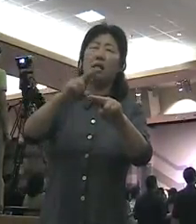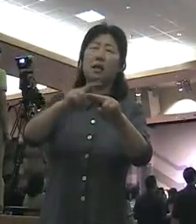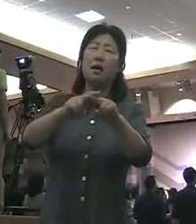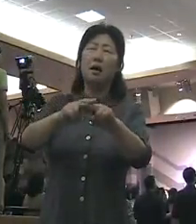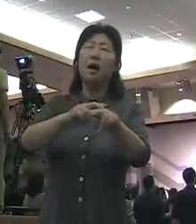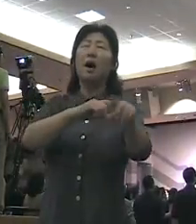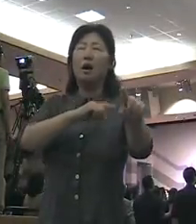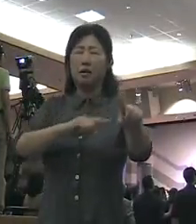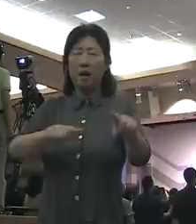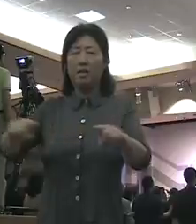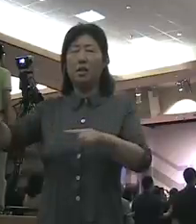찾아가사